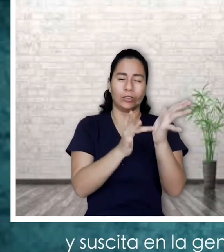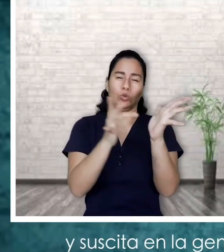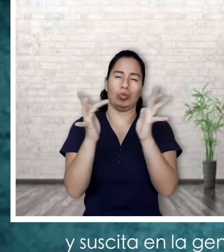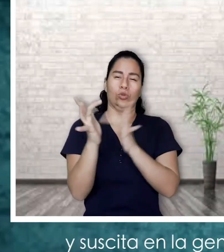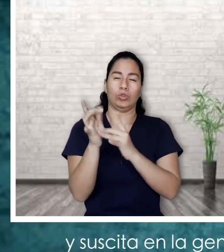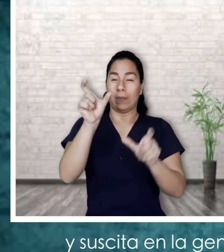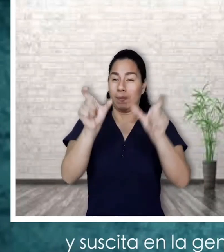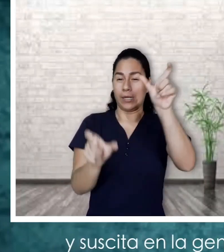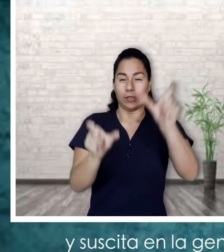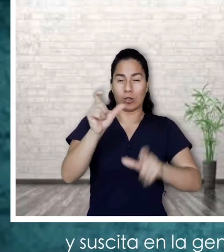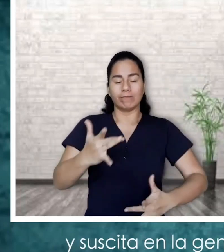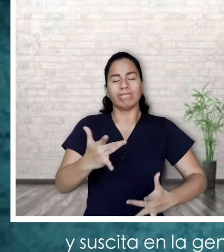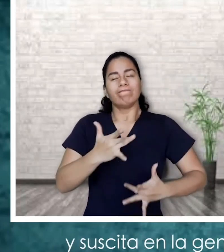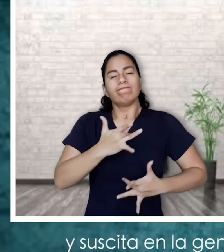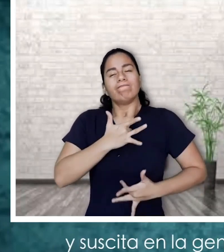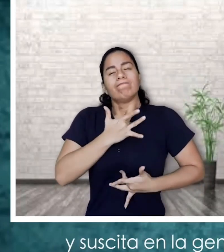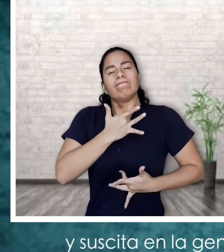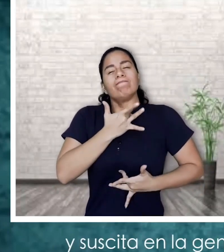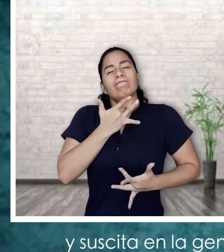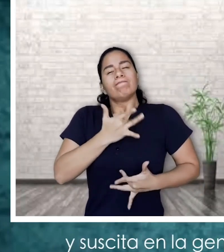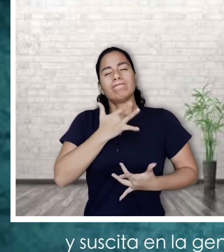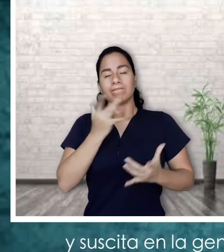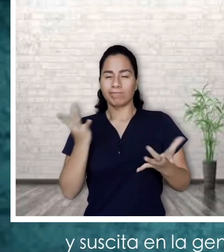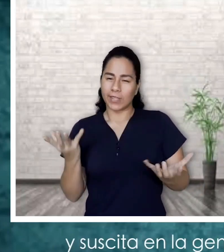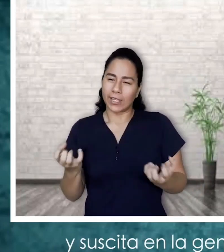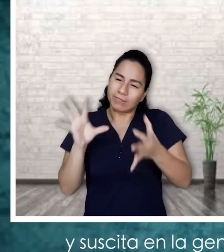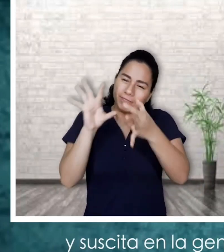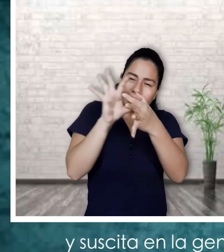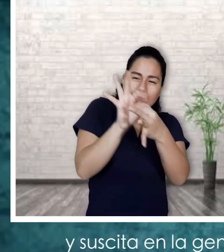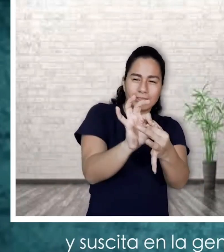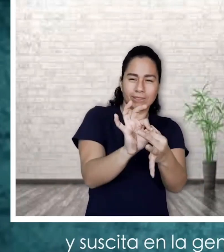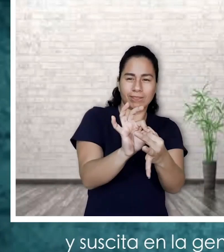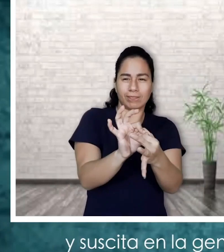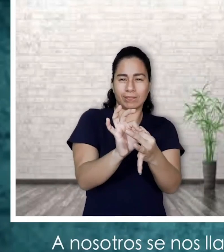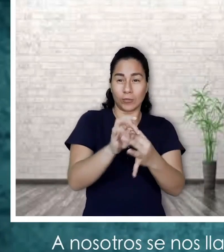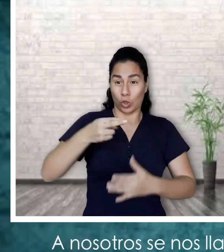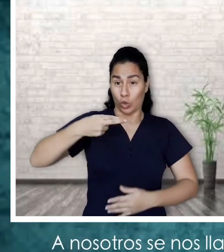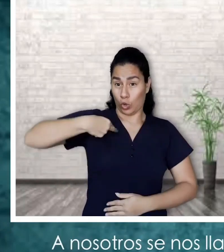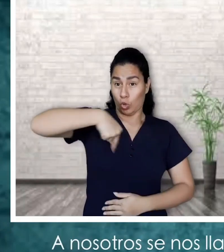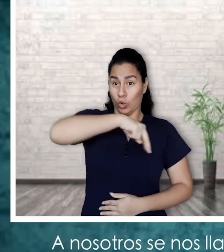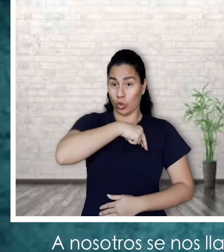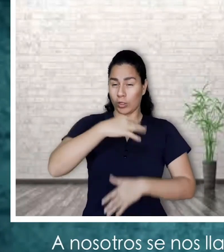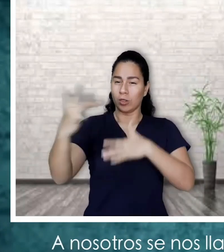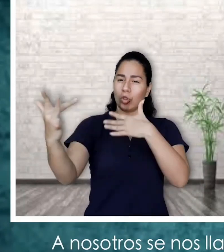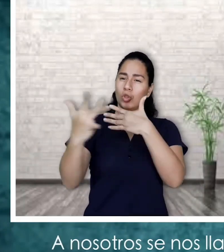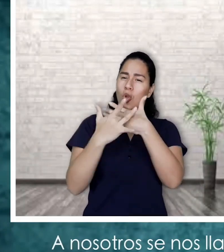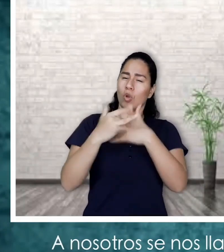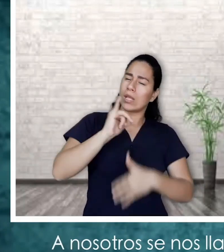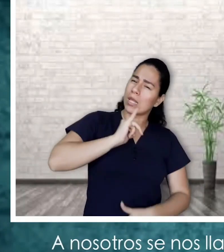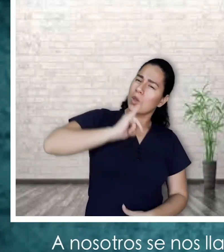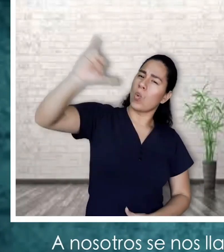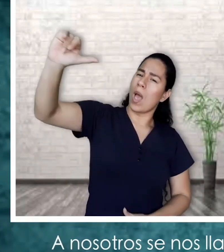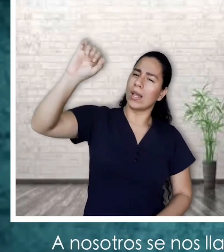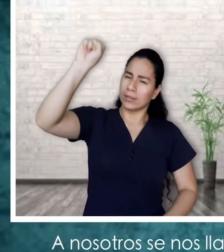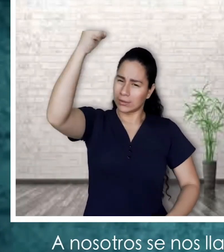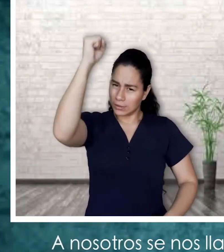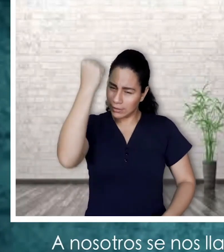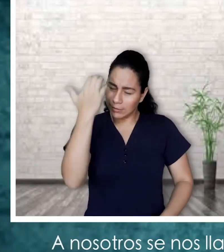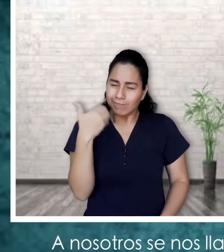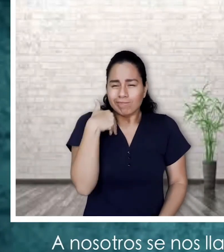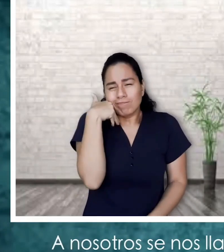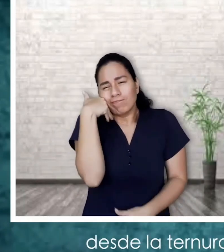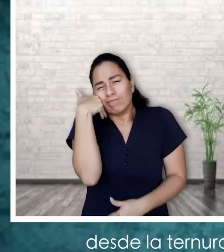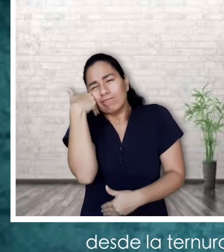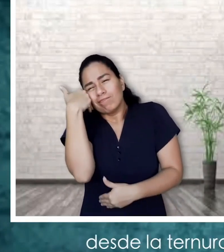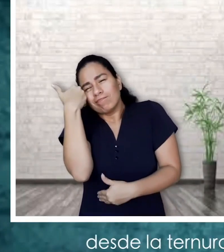Jesús y suscita en la gente deseos de estar con él. A nosotros se nos llama a actuar como